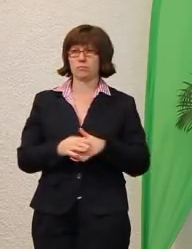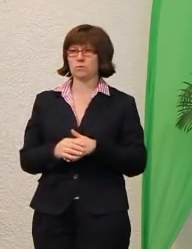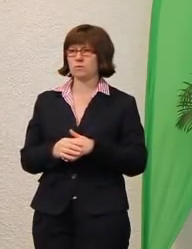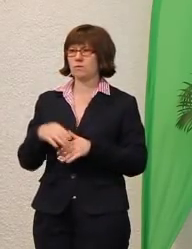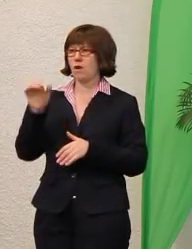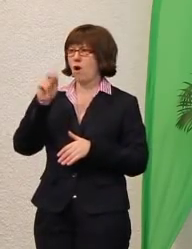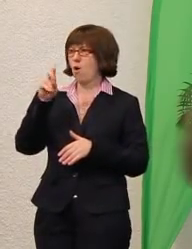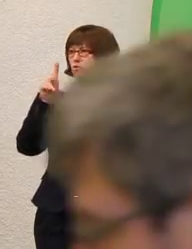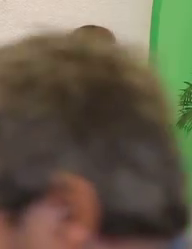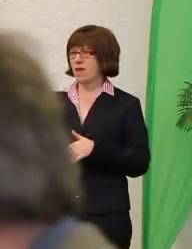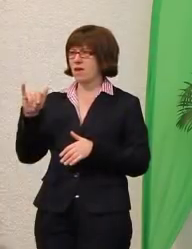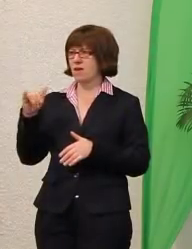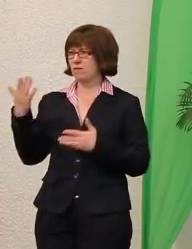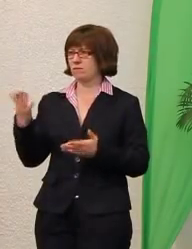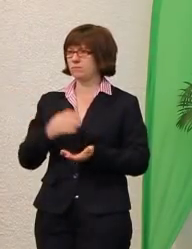Audrey,